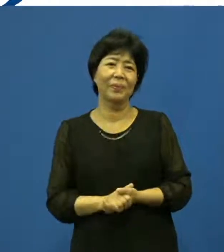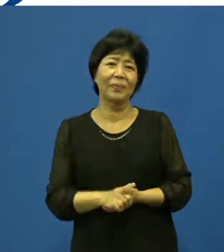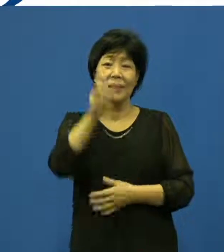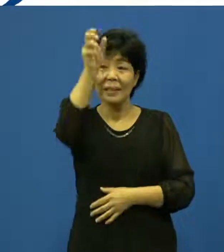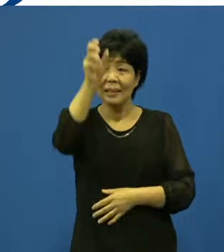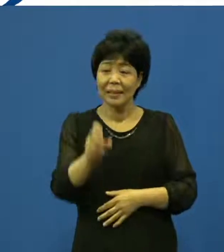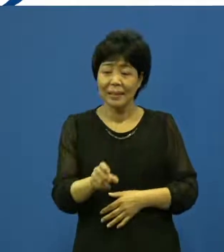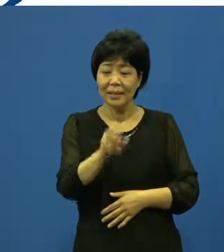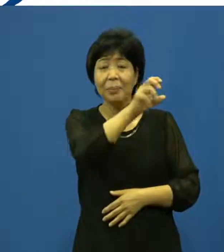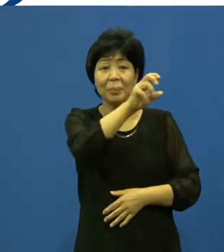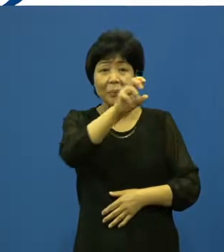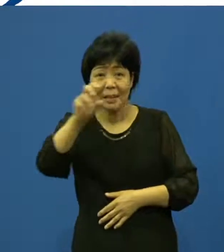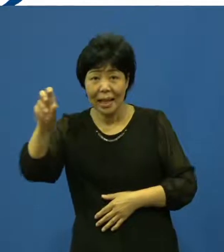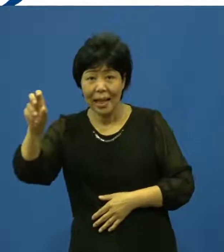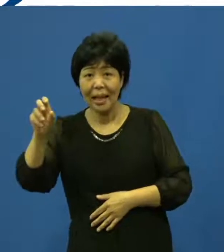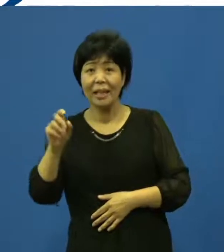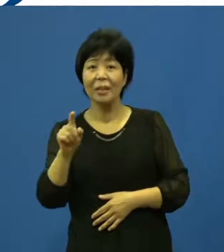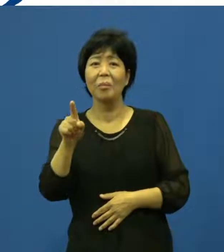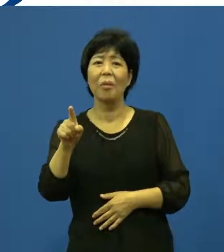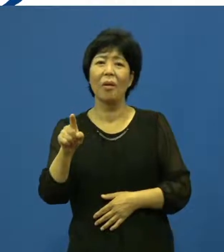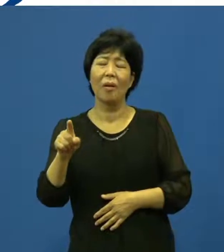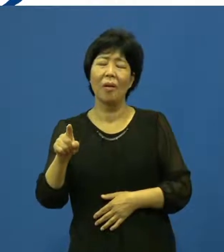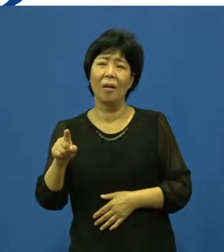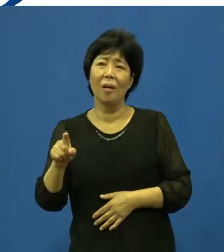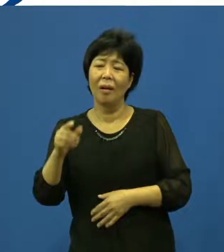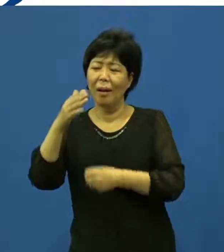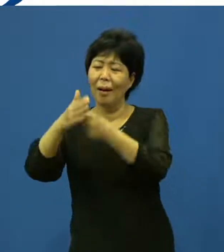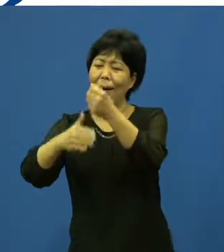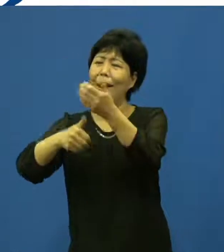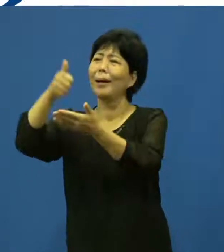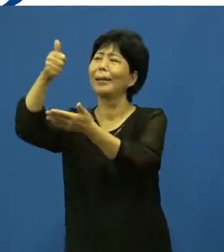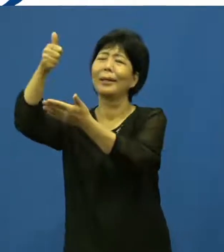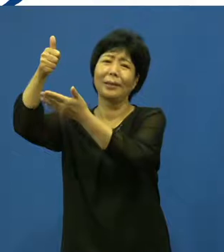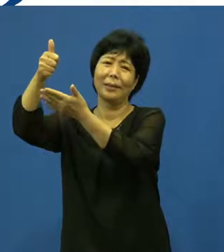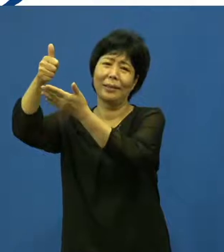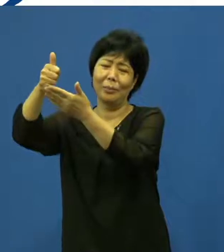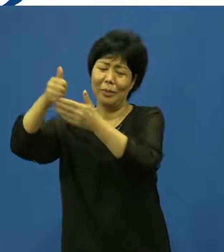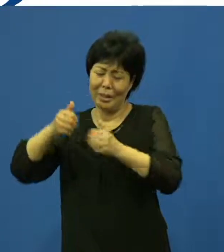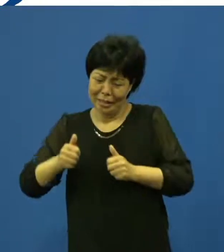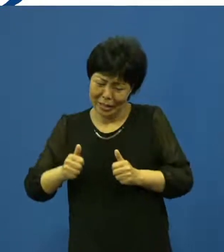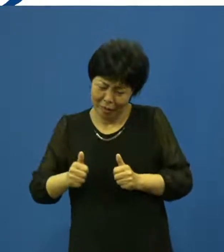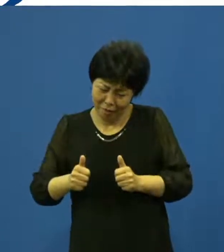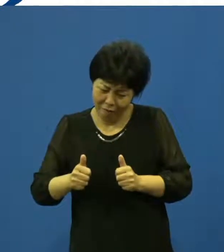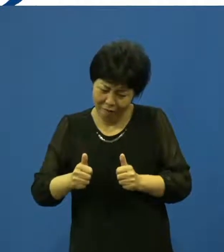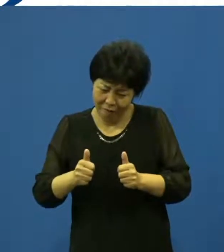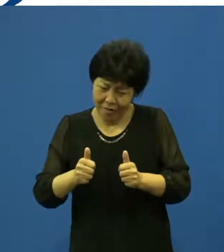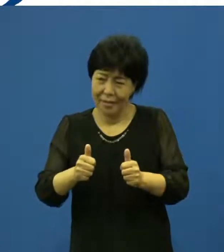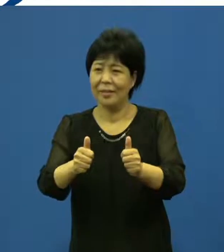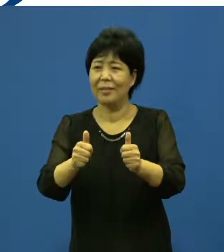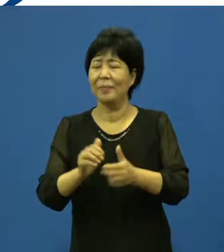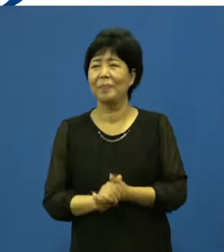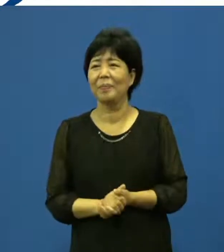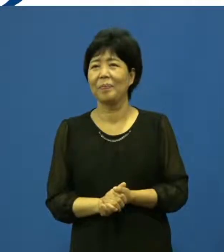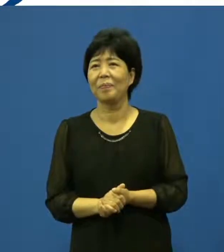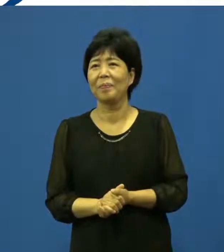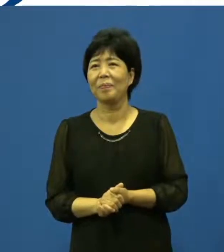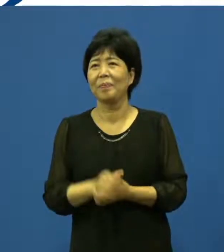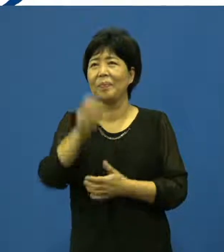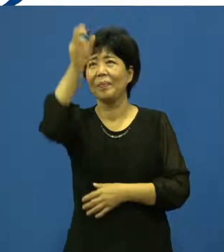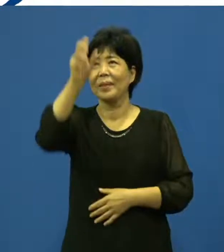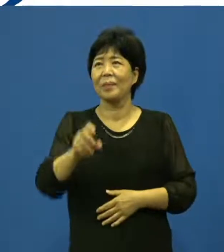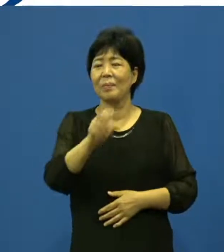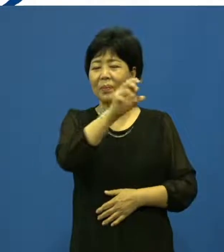십자가는 하나님이 우리를 위한 열심이죠. 우리 열심이 아니라 하나님의 열심이 중요합니다. 그 열심이 십자가를